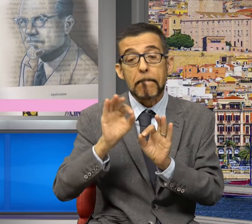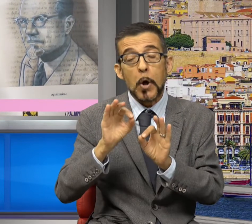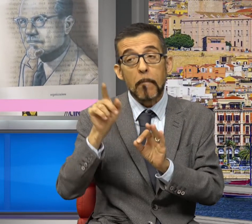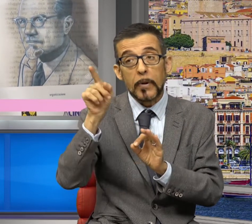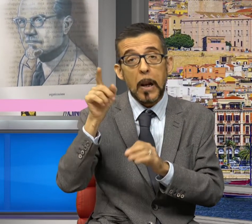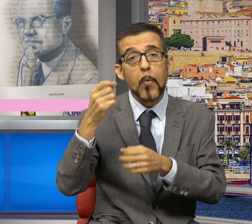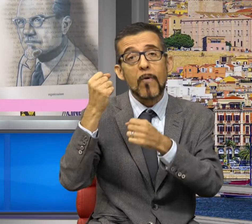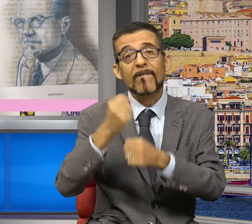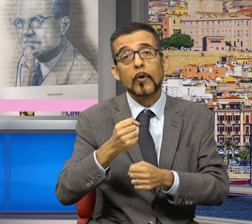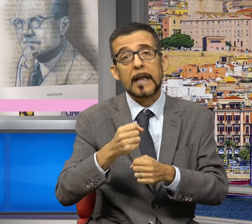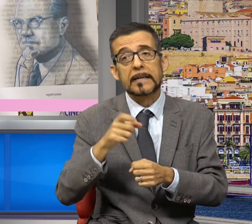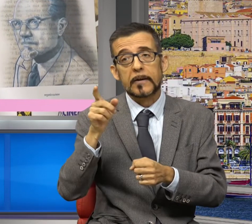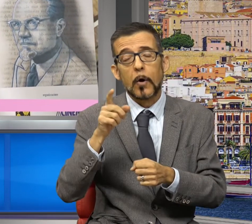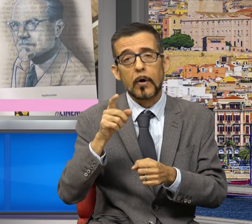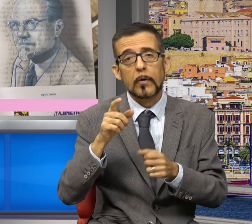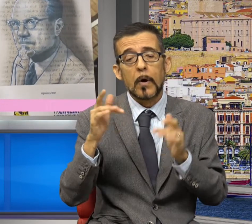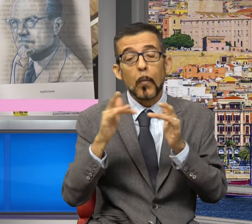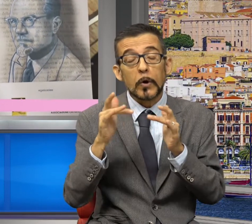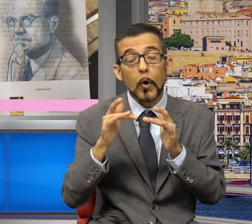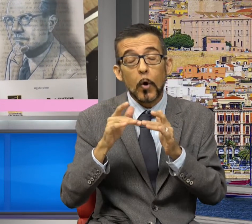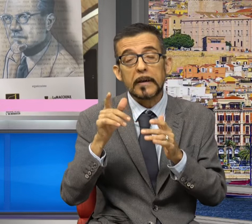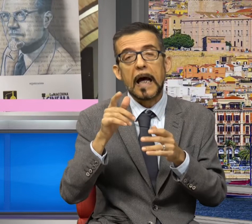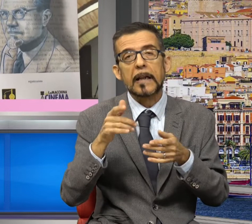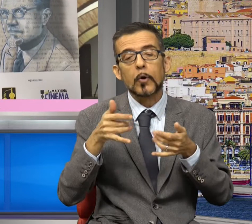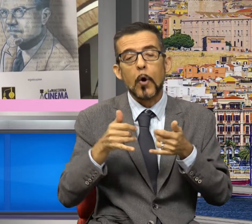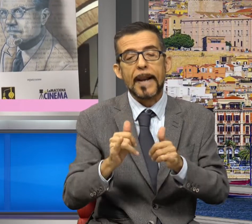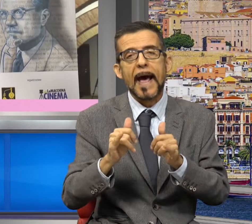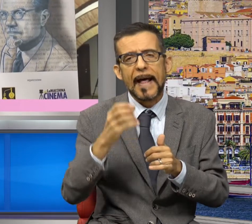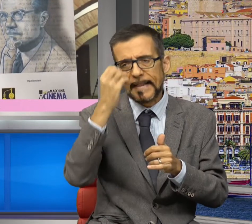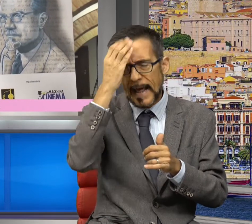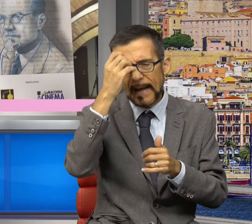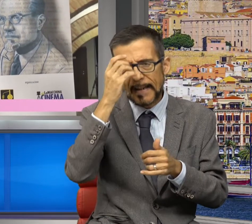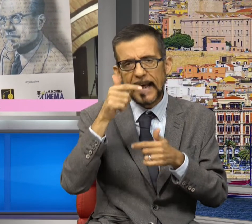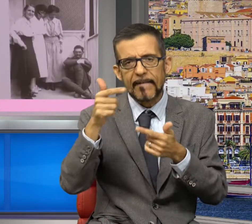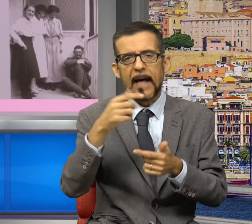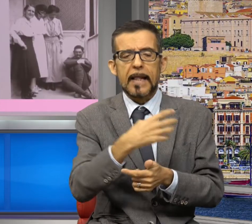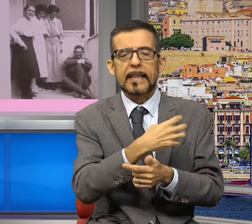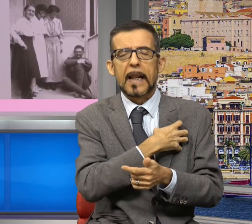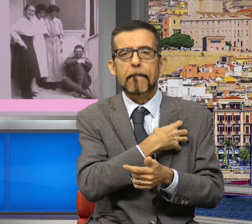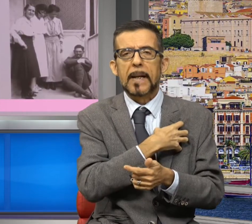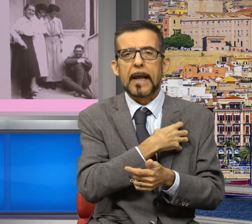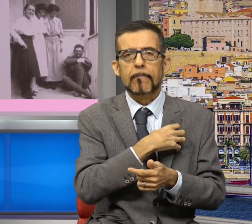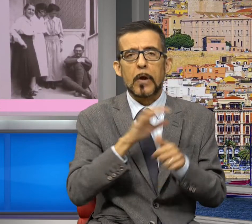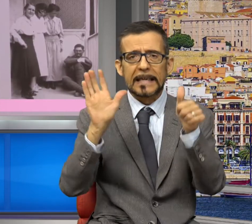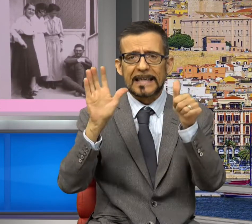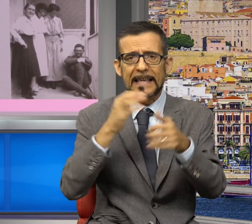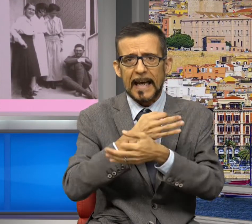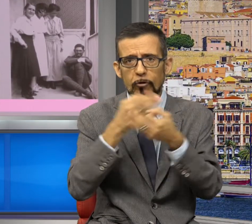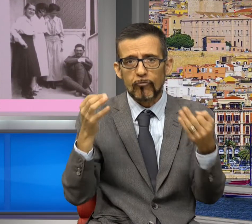contatto è nata l'idea appunto di dare il premio a questo grandissimo scrittore. Sei giornate nel nome e cognome di Emilio